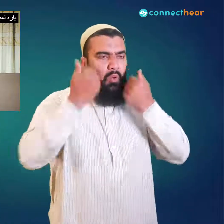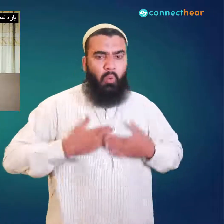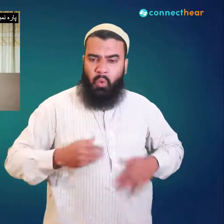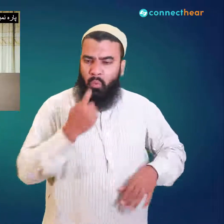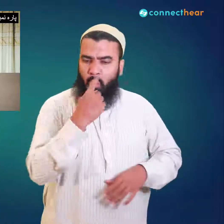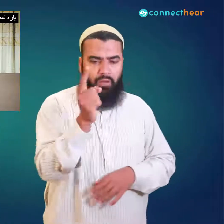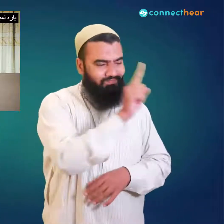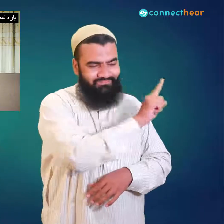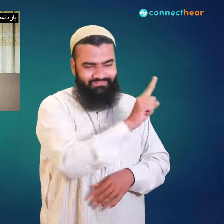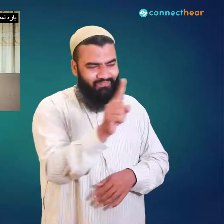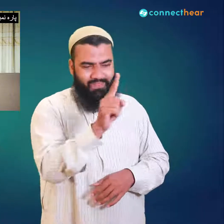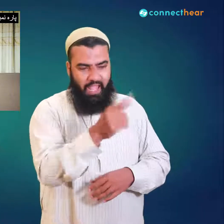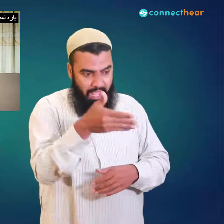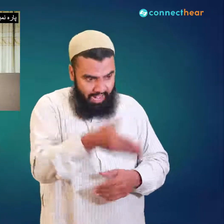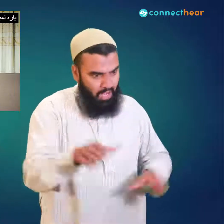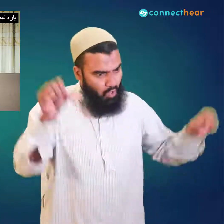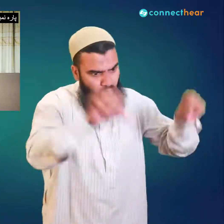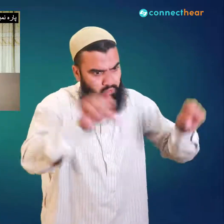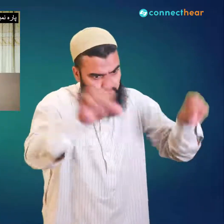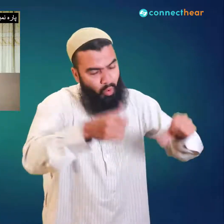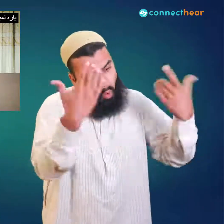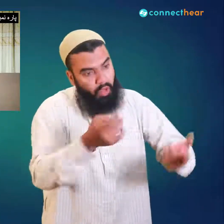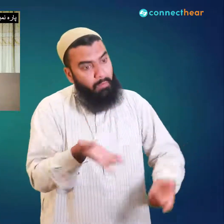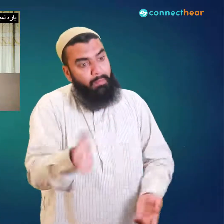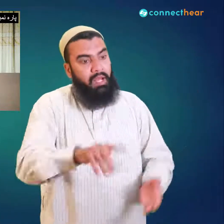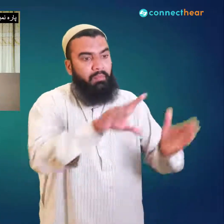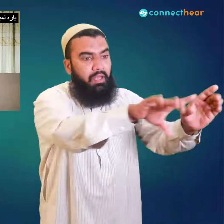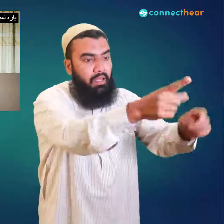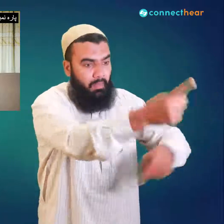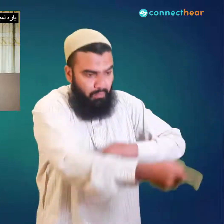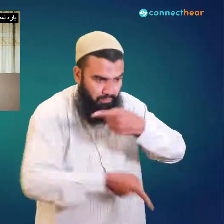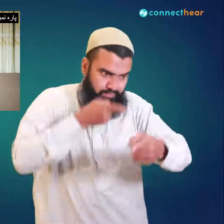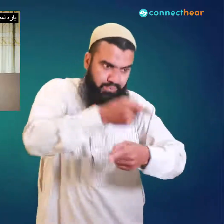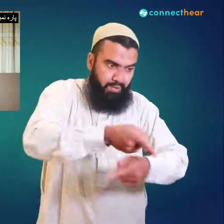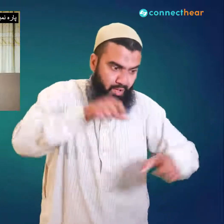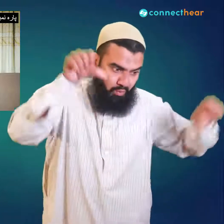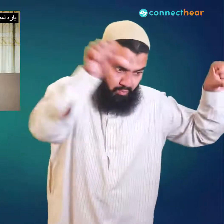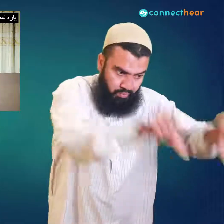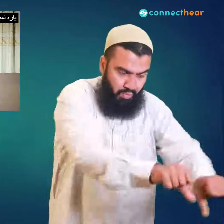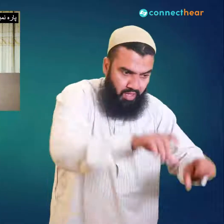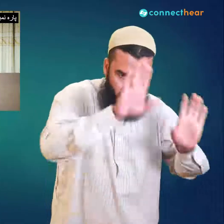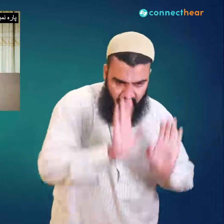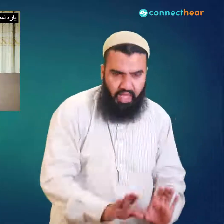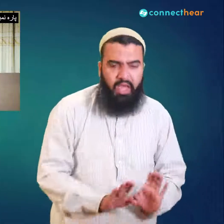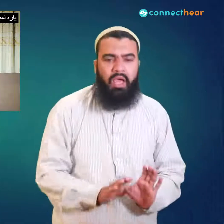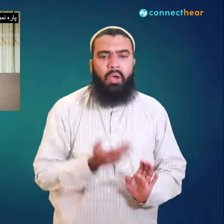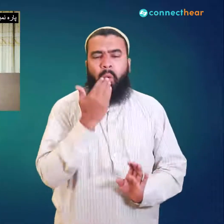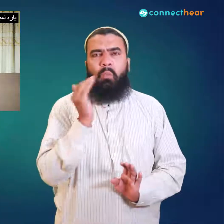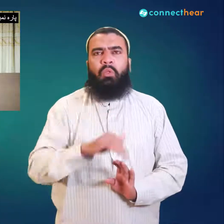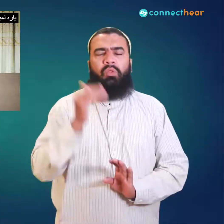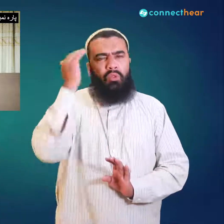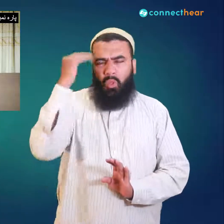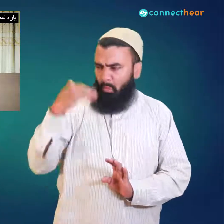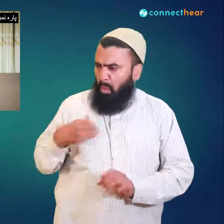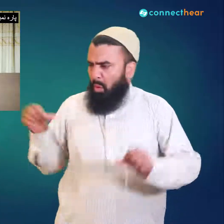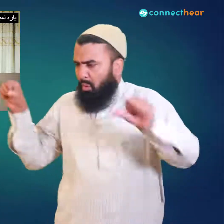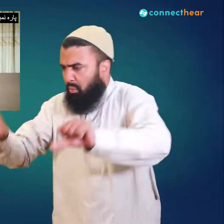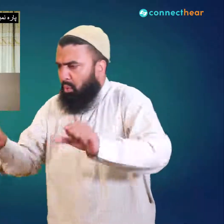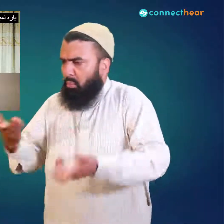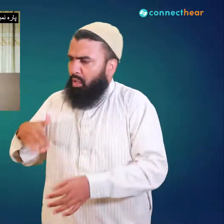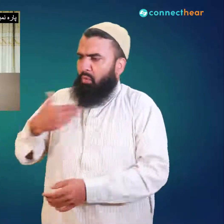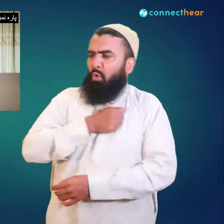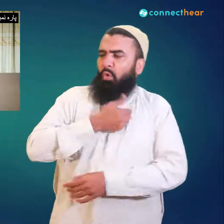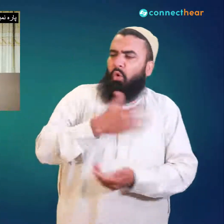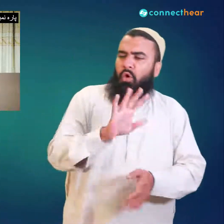ظلم کا وبال یقینی ہے، آخرت سے پہلے اس دنیا میں بھی بھگتنا پڑتا ہے، اس